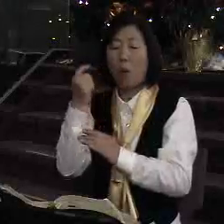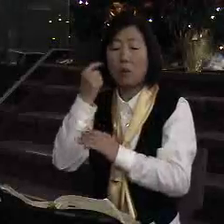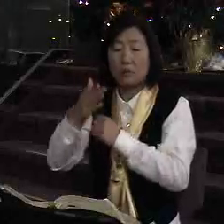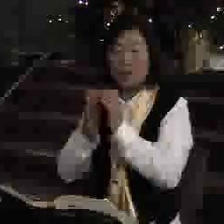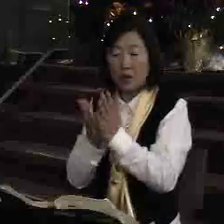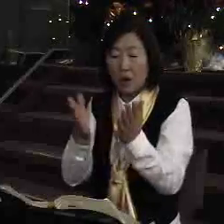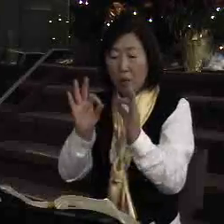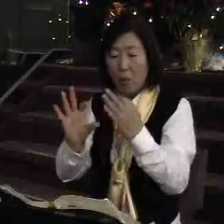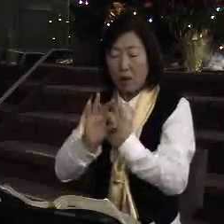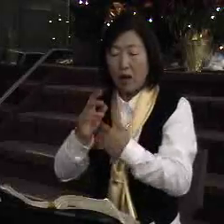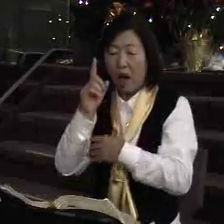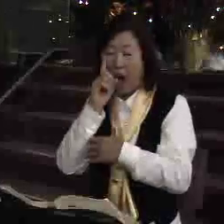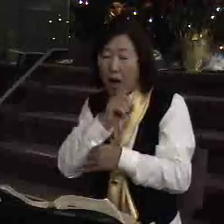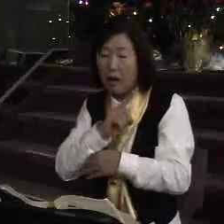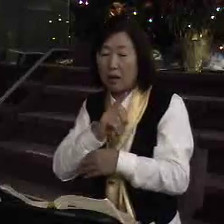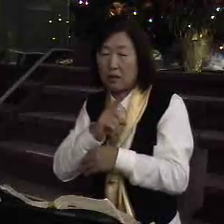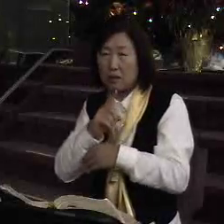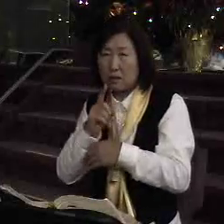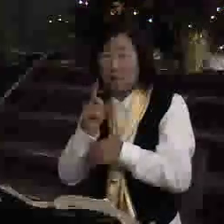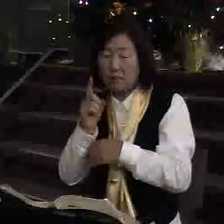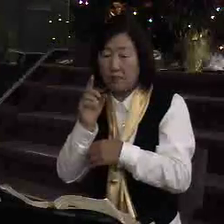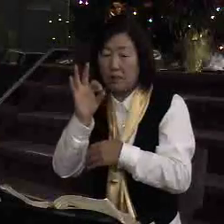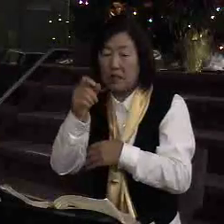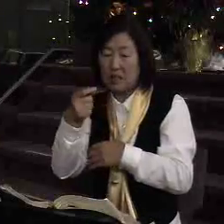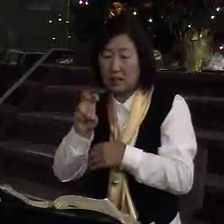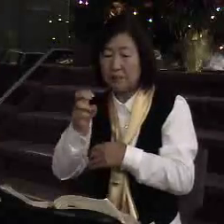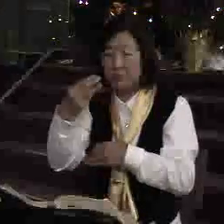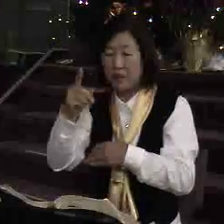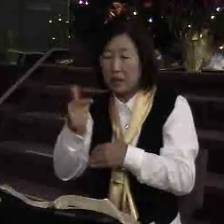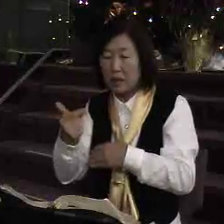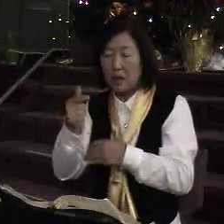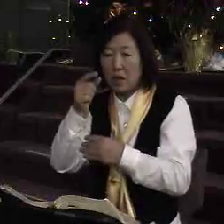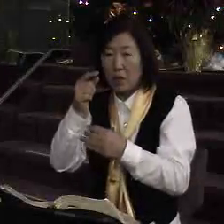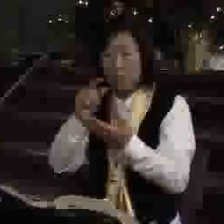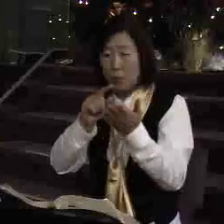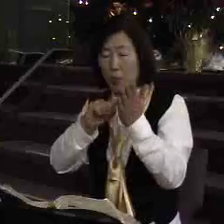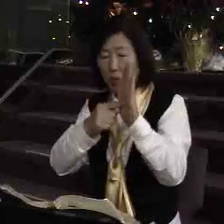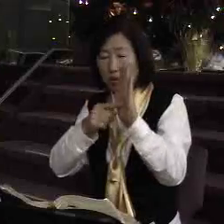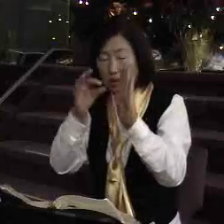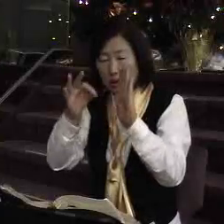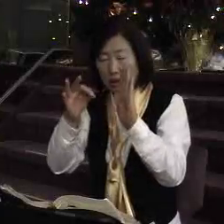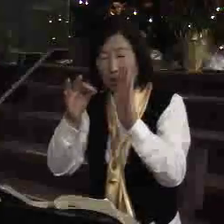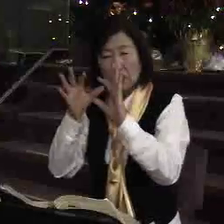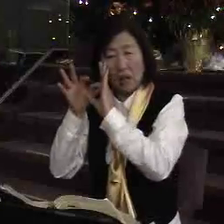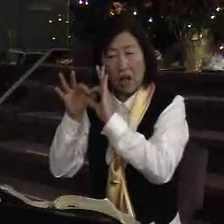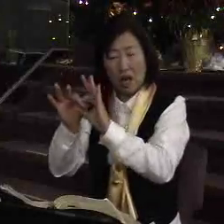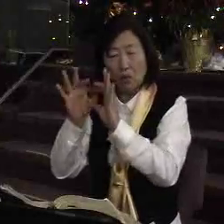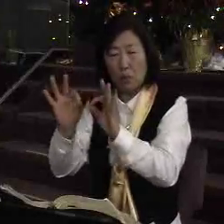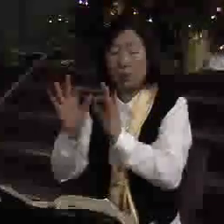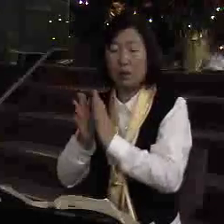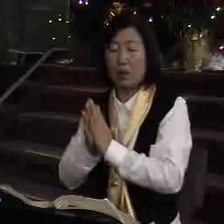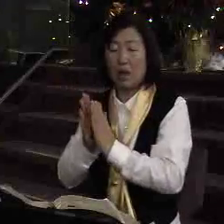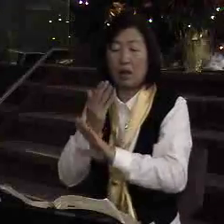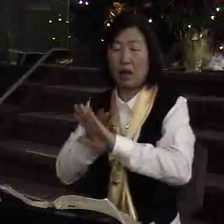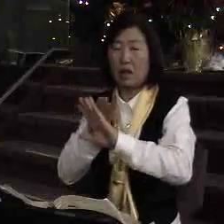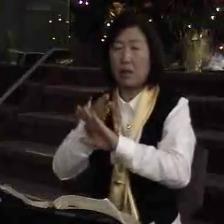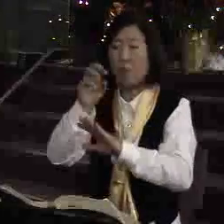보니까 악하고 음란한 세대가 표적을 계속 구한다고 하셨어요. 다른 표적은 이제 안